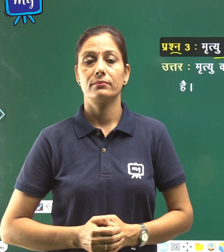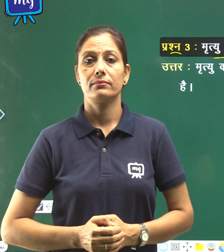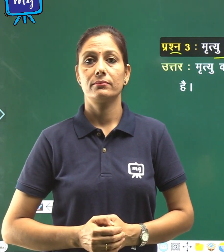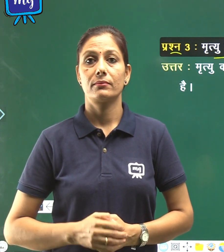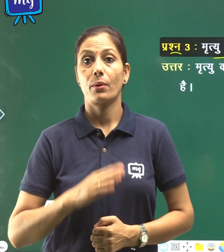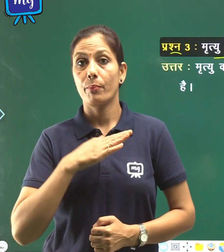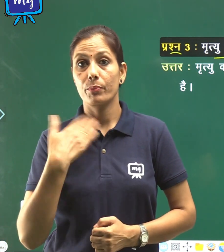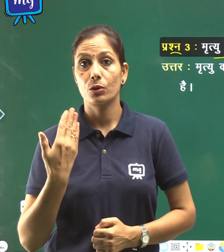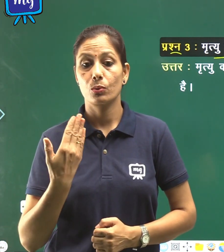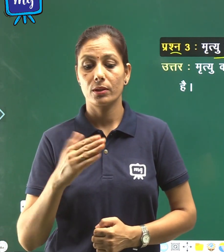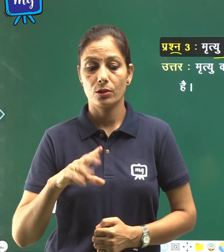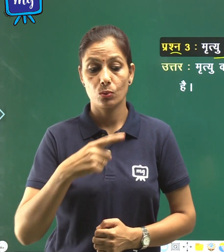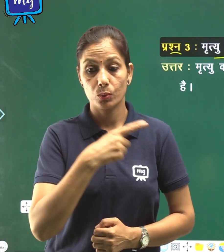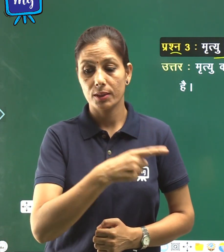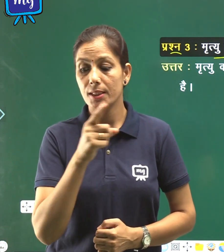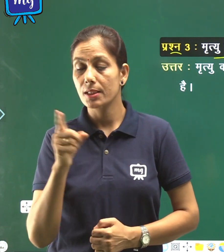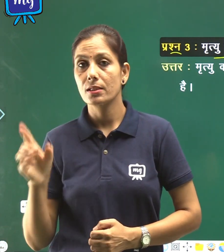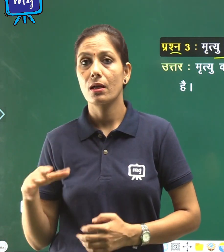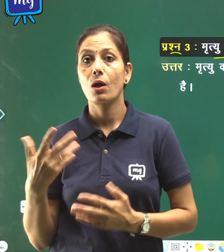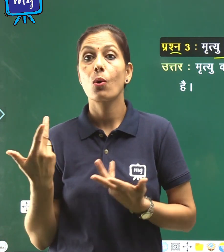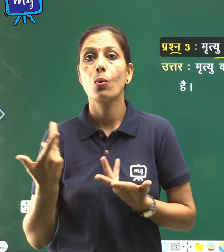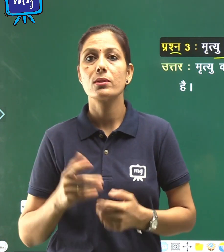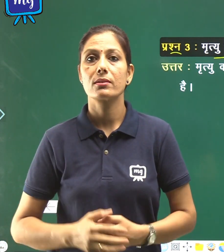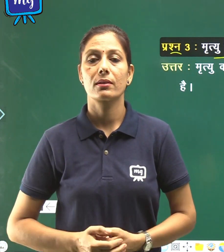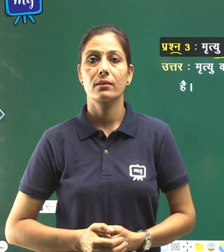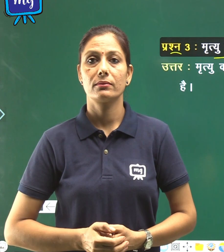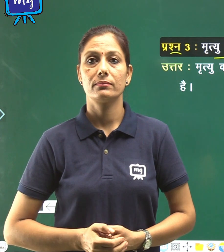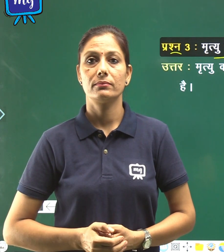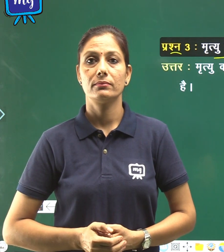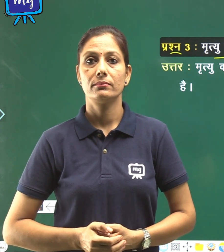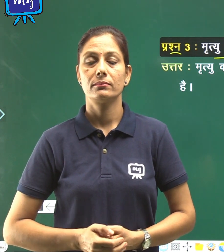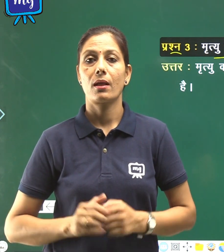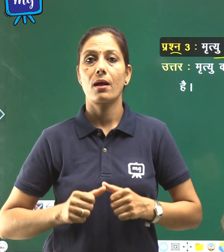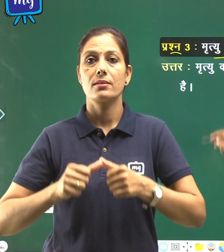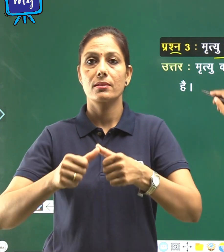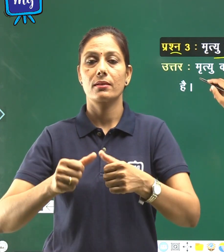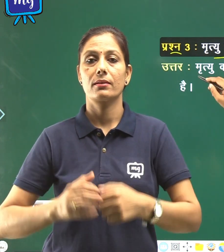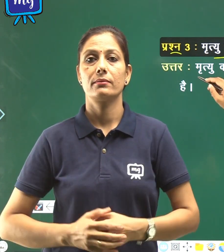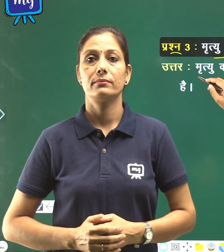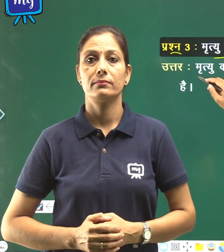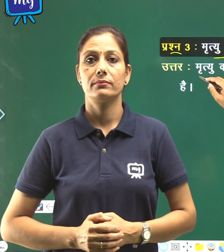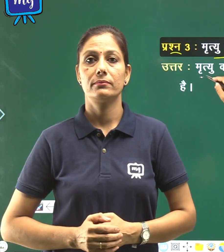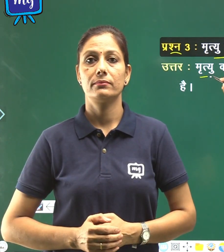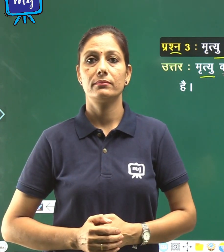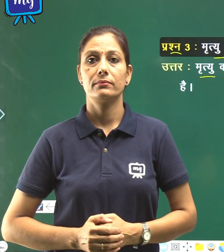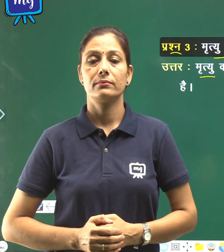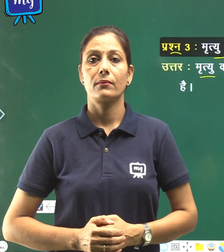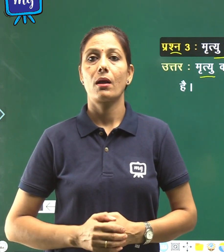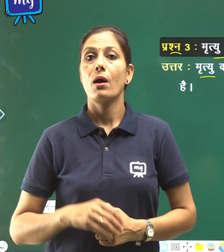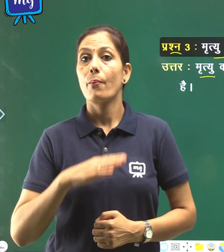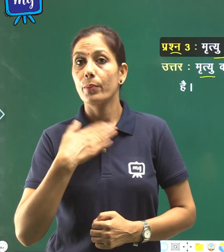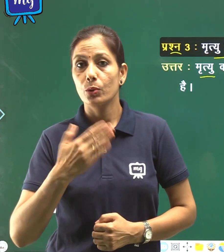मृत्यु की दिशा कौन सी है। उत्तर है, मृत्यु की